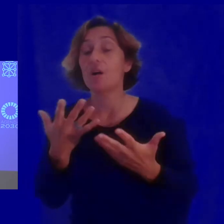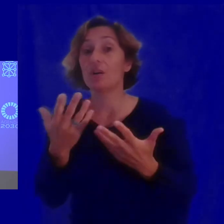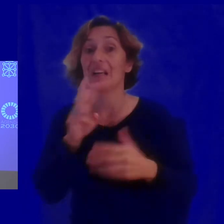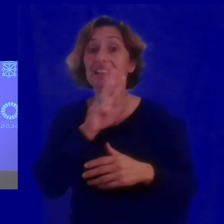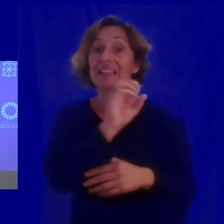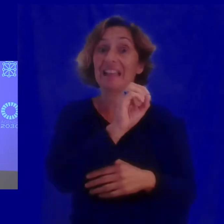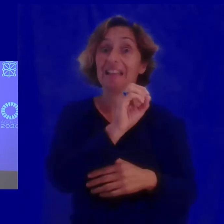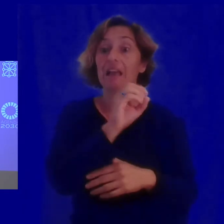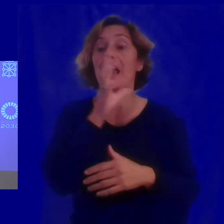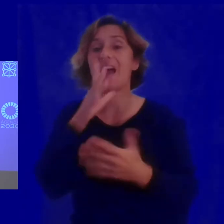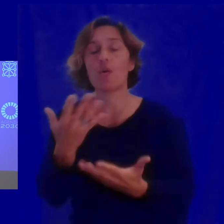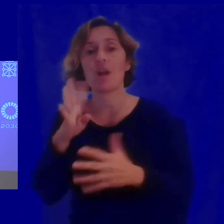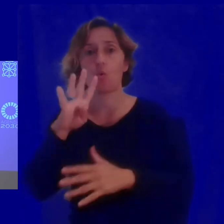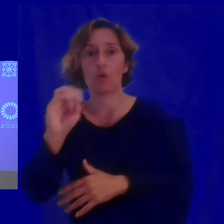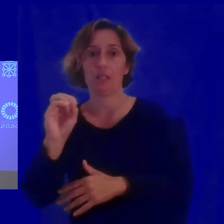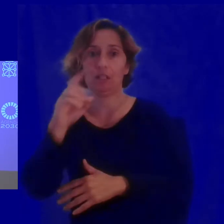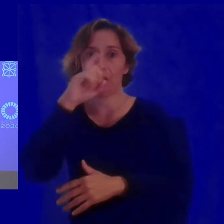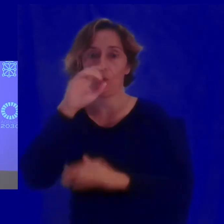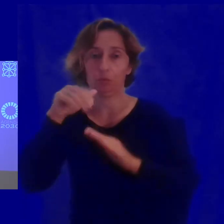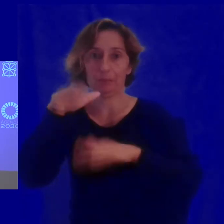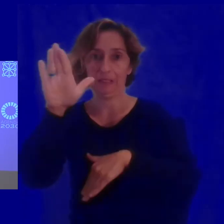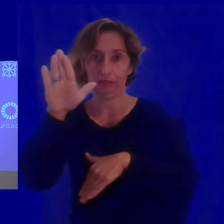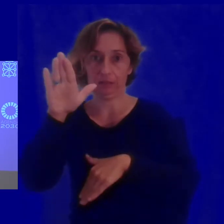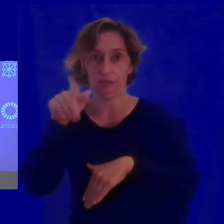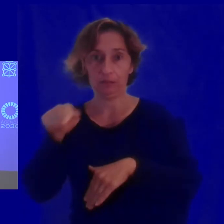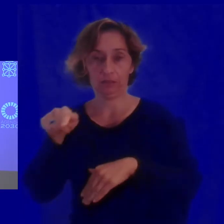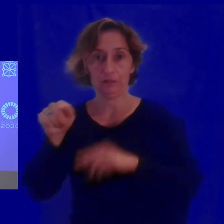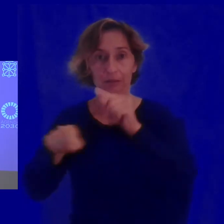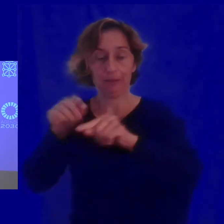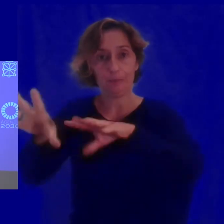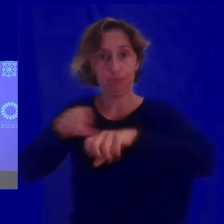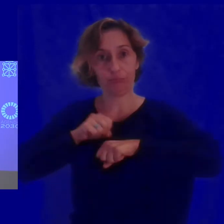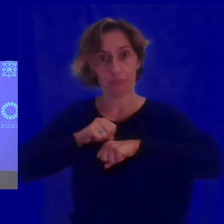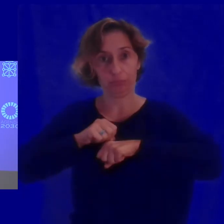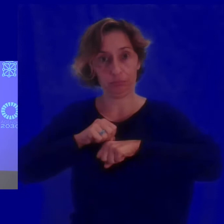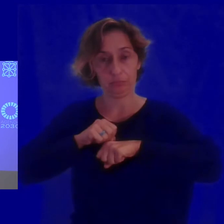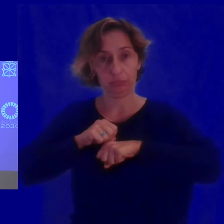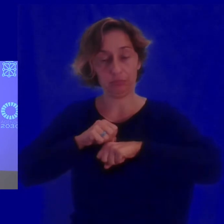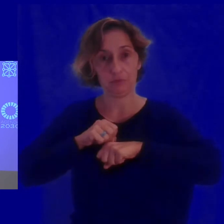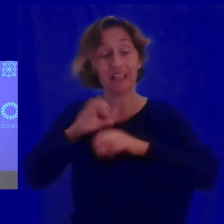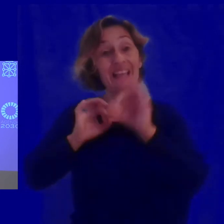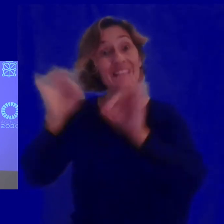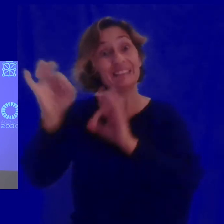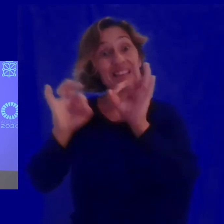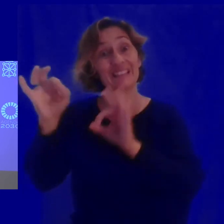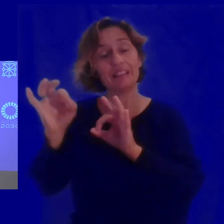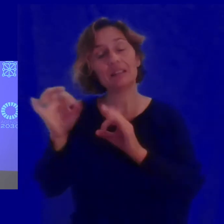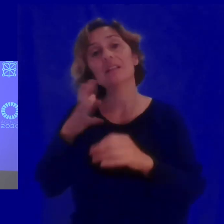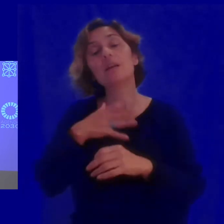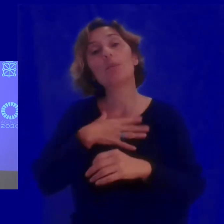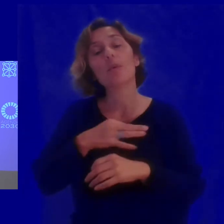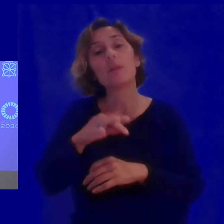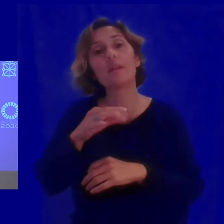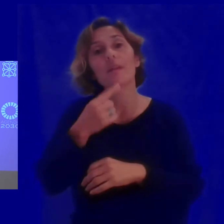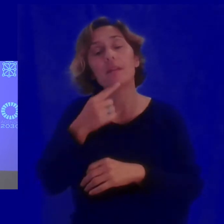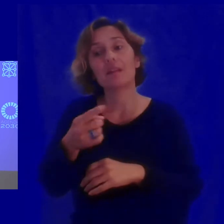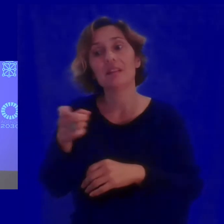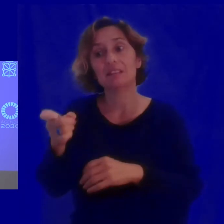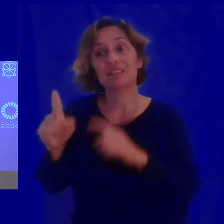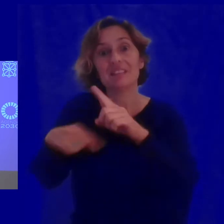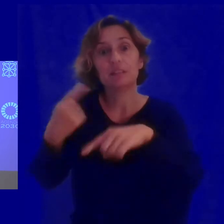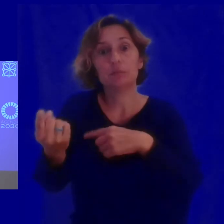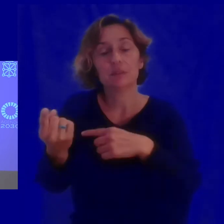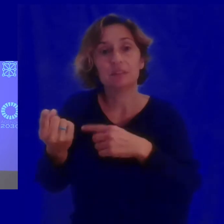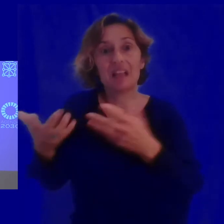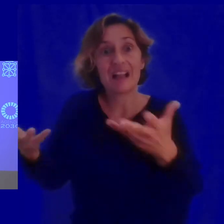años. Y esto, más allá de la mera estadística, puede traducirse en casos más graves,